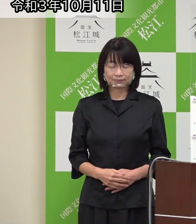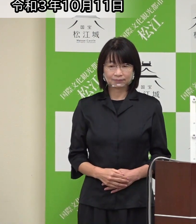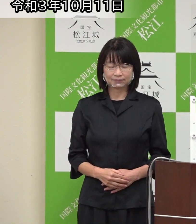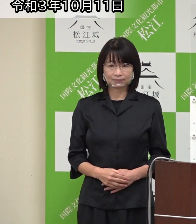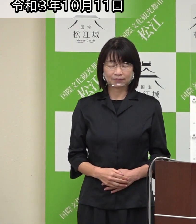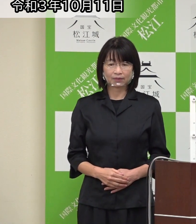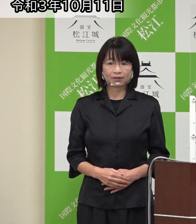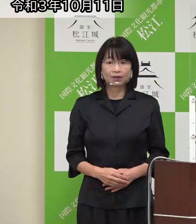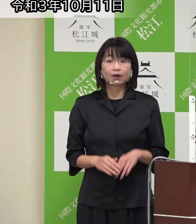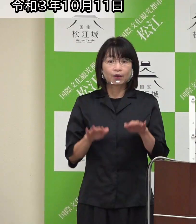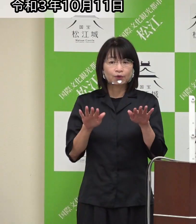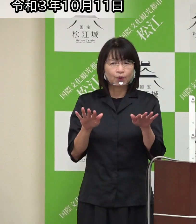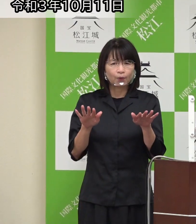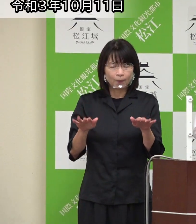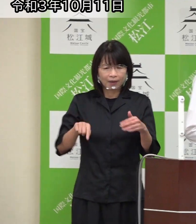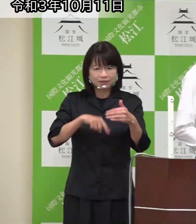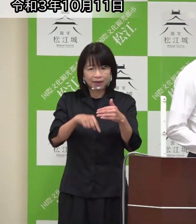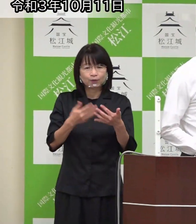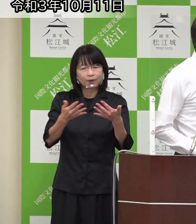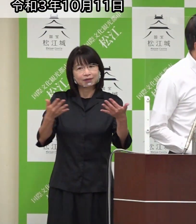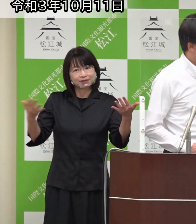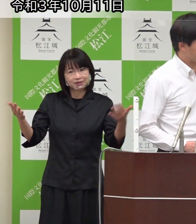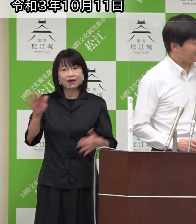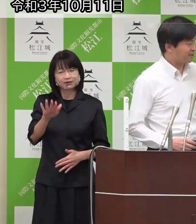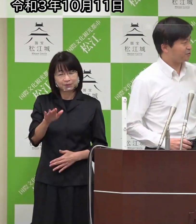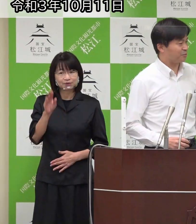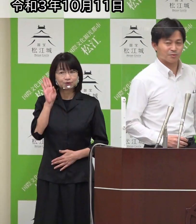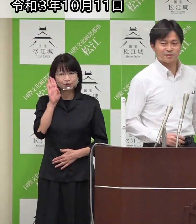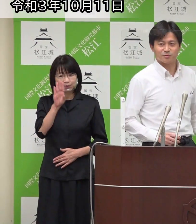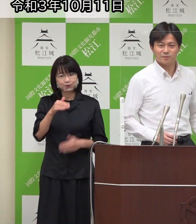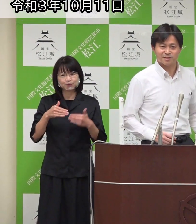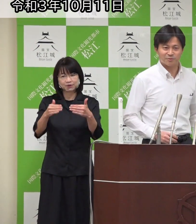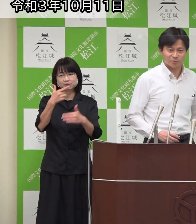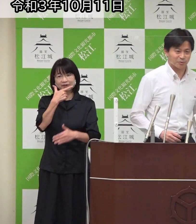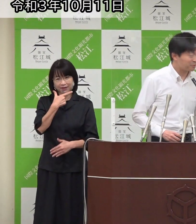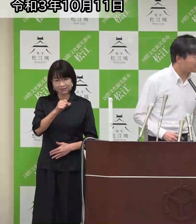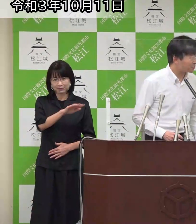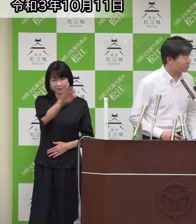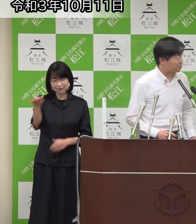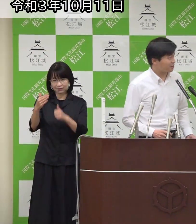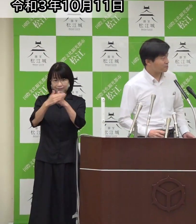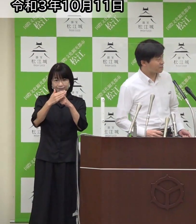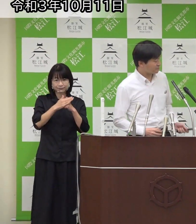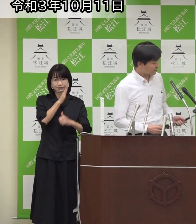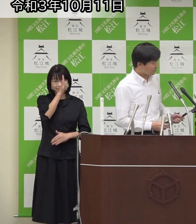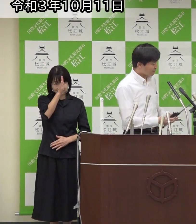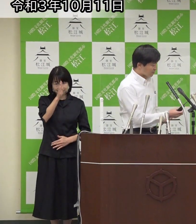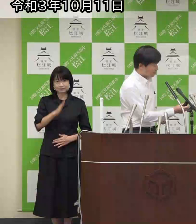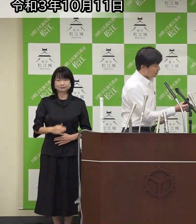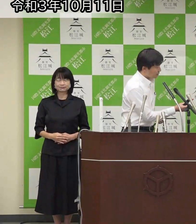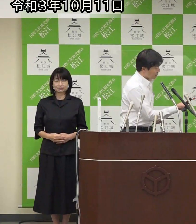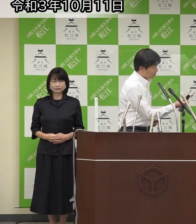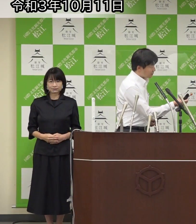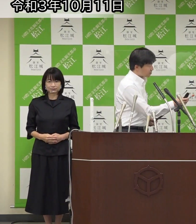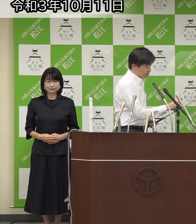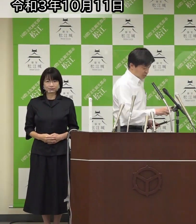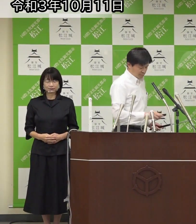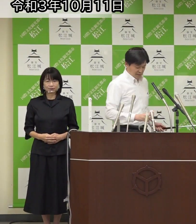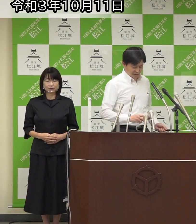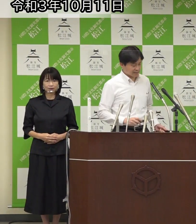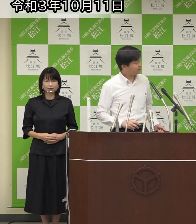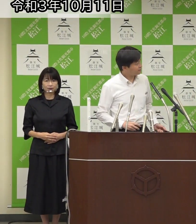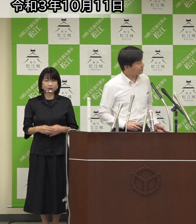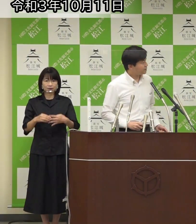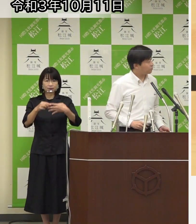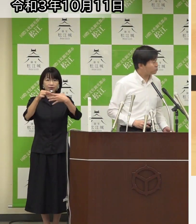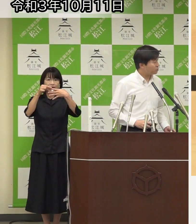今日はちょっと盛りだくさんですので、スムーズにいきたいと思いますので皆さんご協力よろしくお願いします。まず一つ